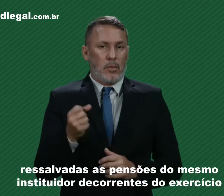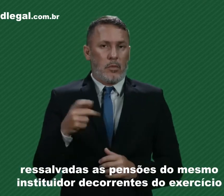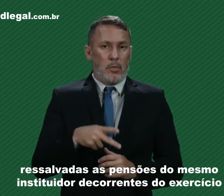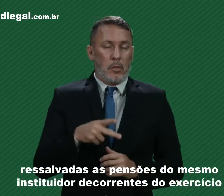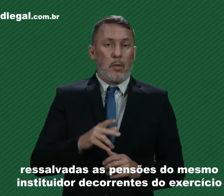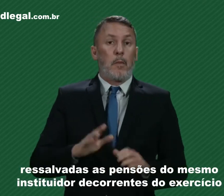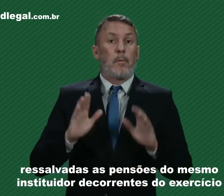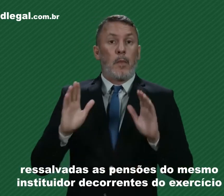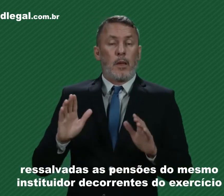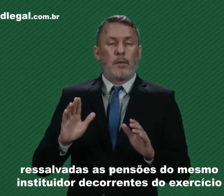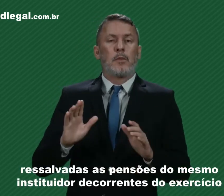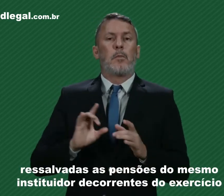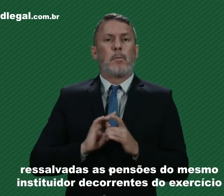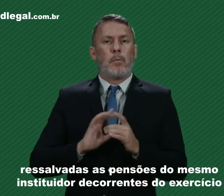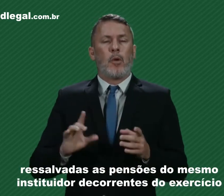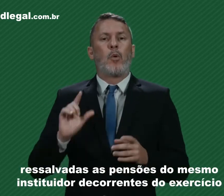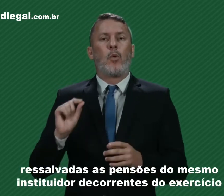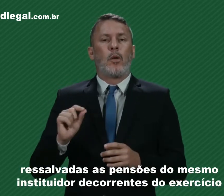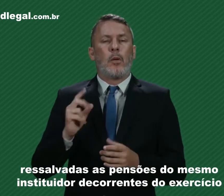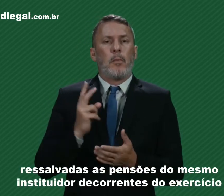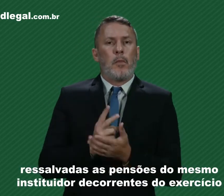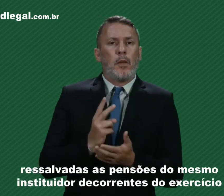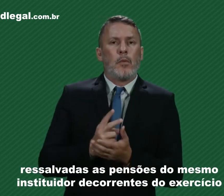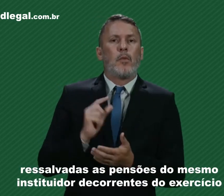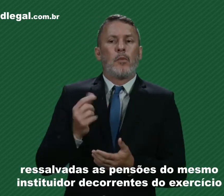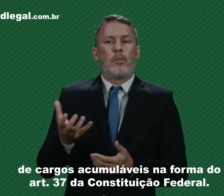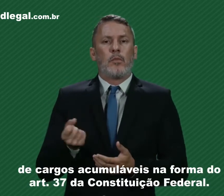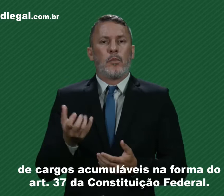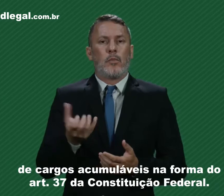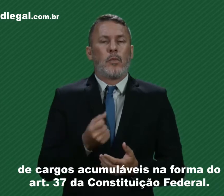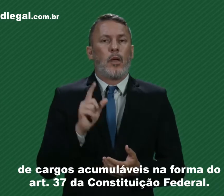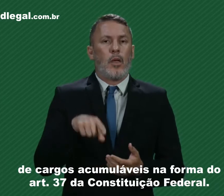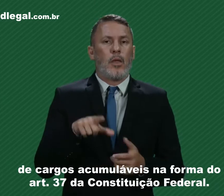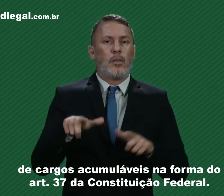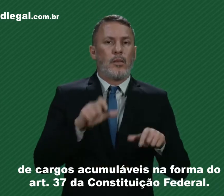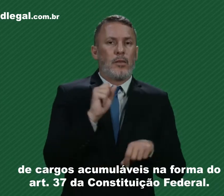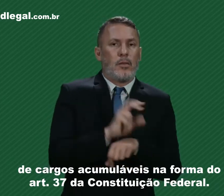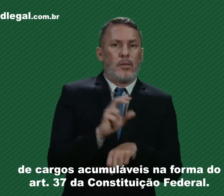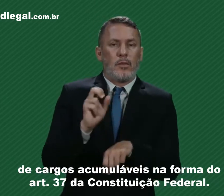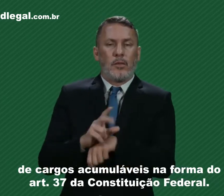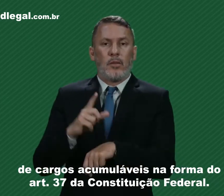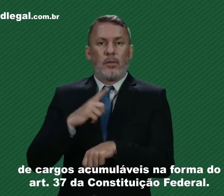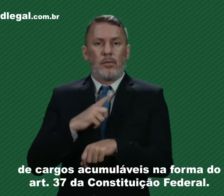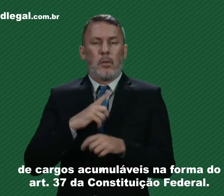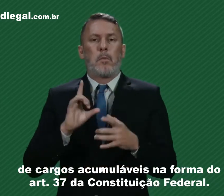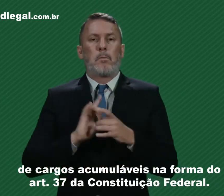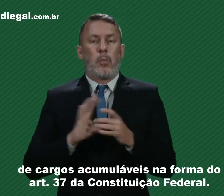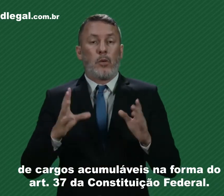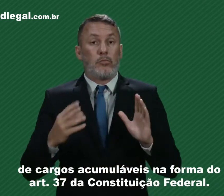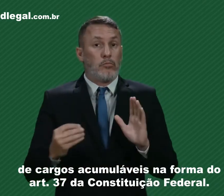ressalvadas as pensões do mesmo instituidor decorrentes do exercício de cargos acumuláveis na